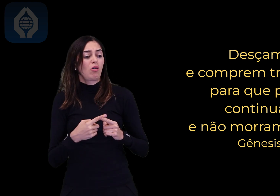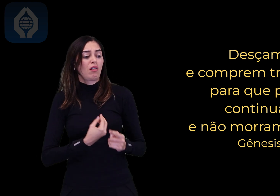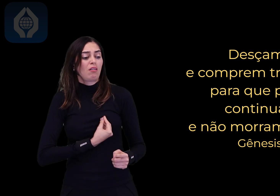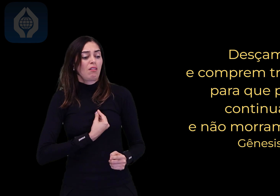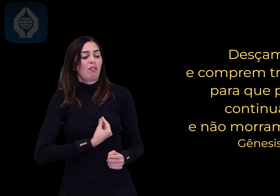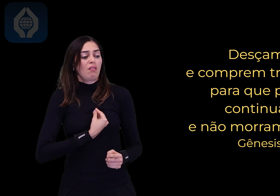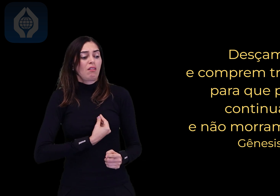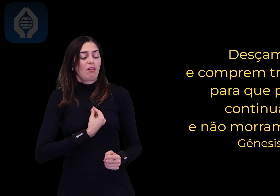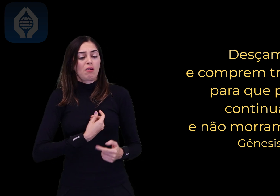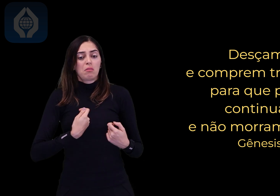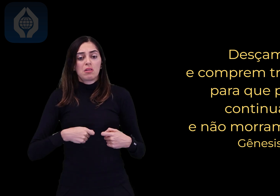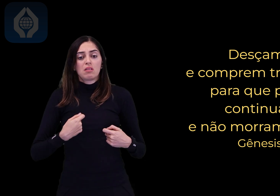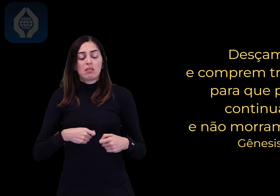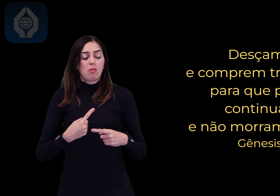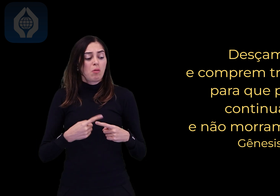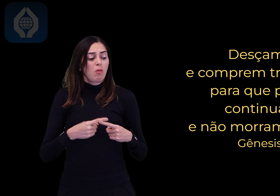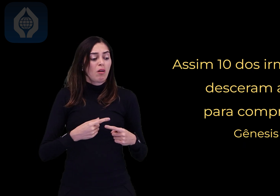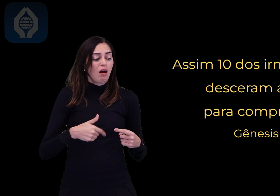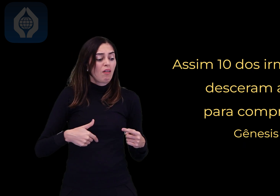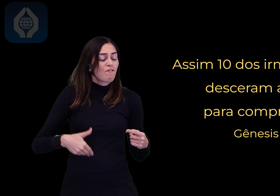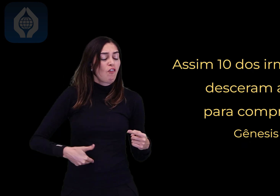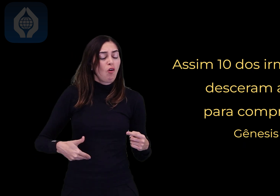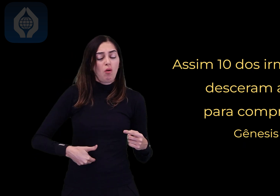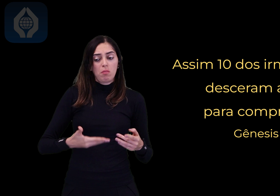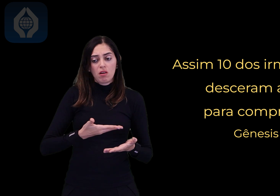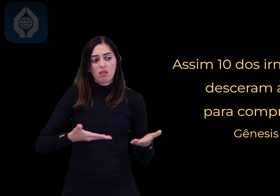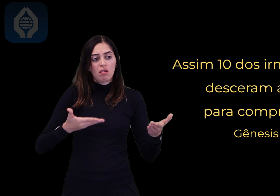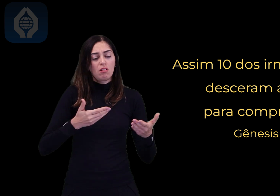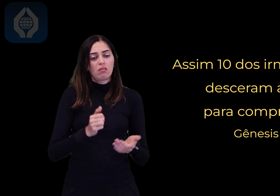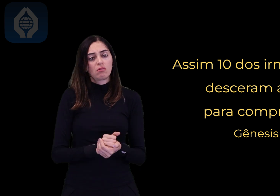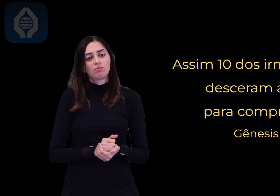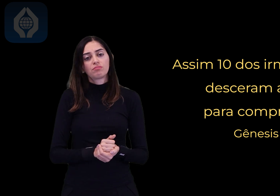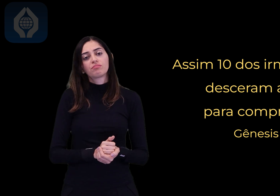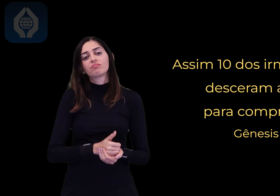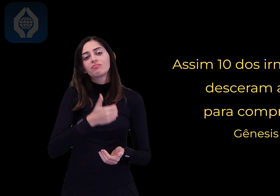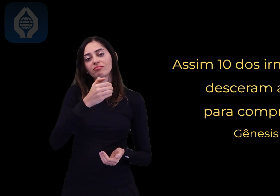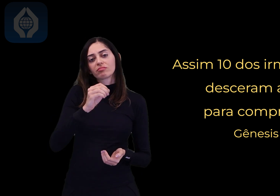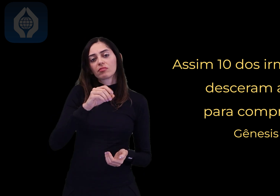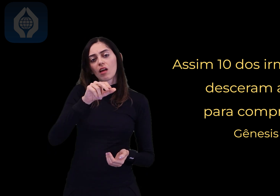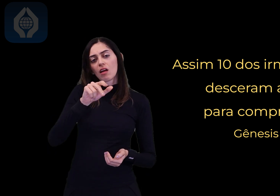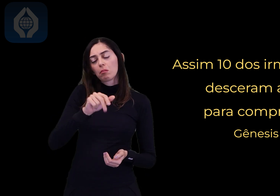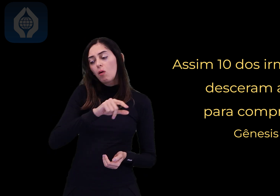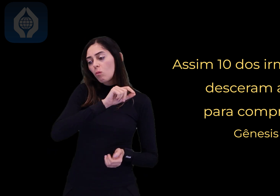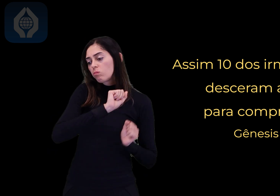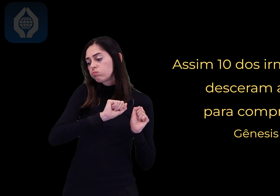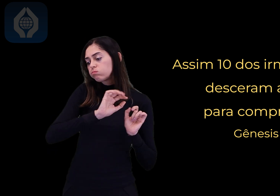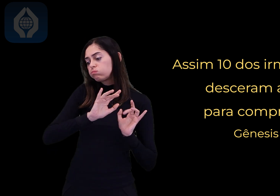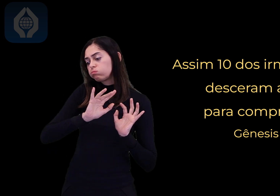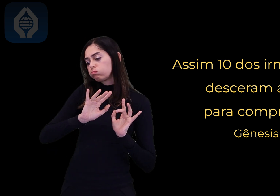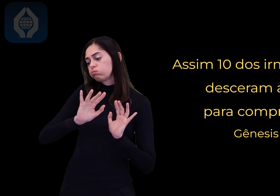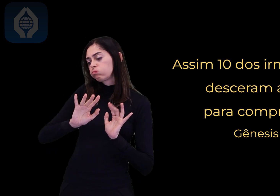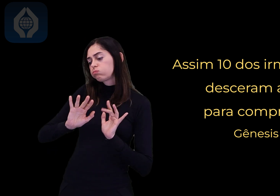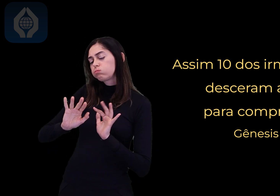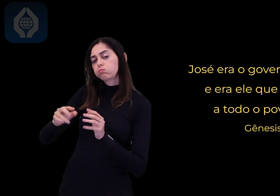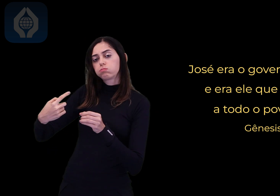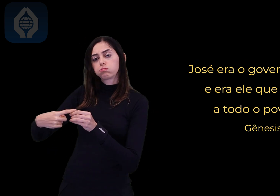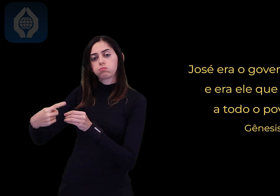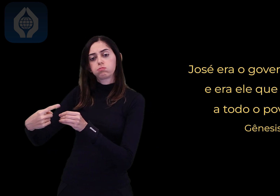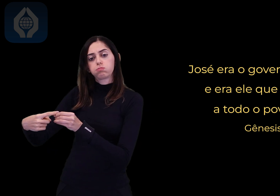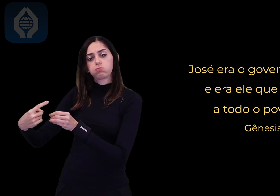vivos e não morramos de fome. Assim 10 dos irmãos de José desceram ao Egito para comprar trigo. José era o